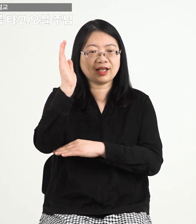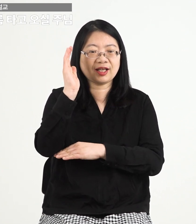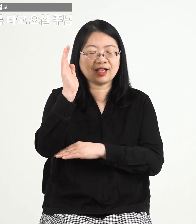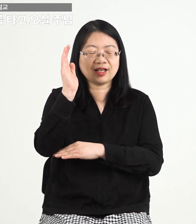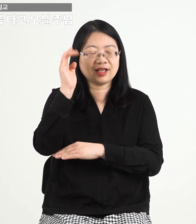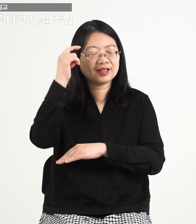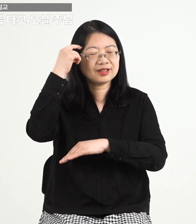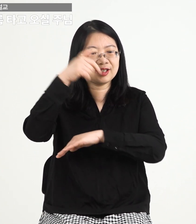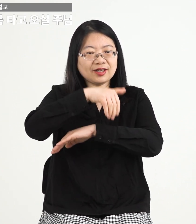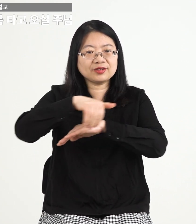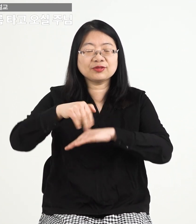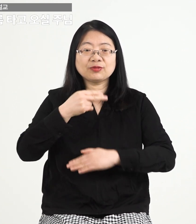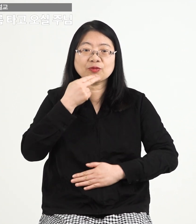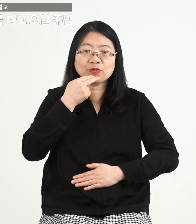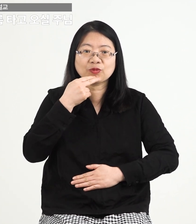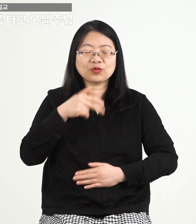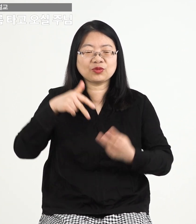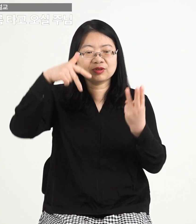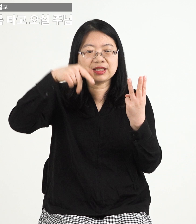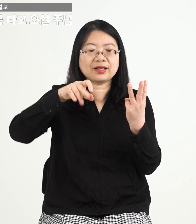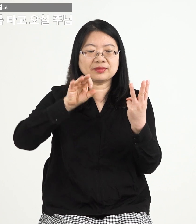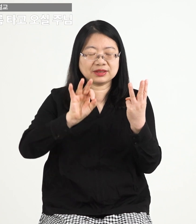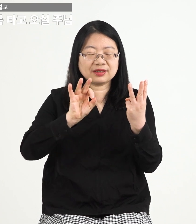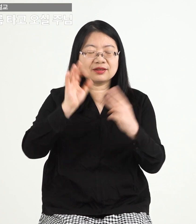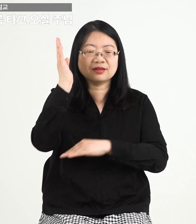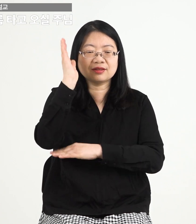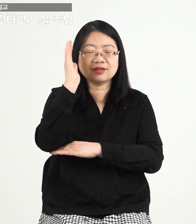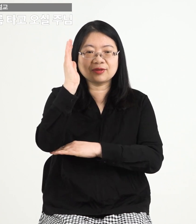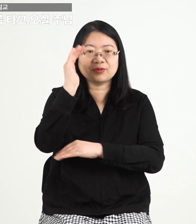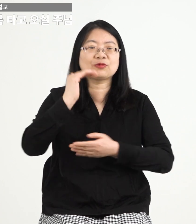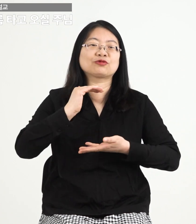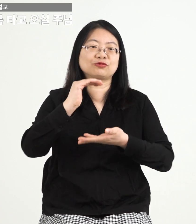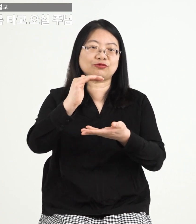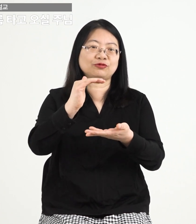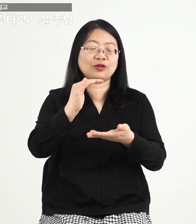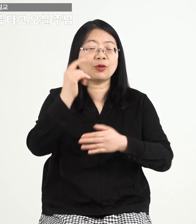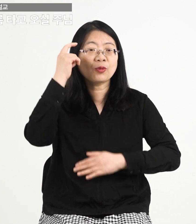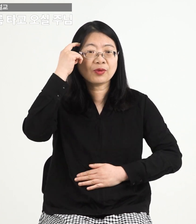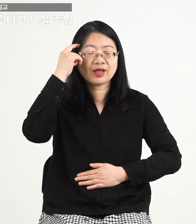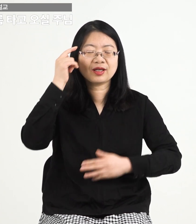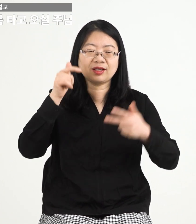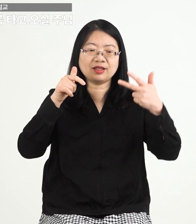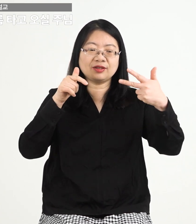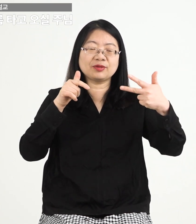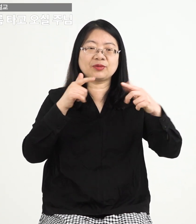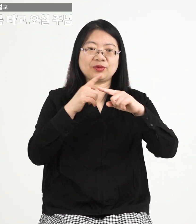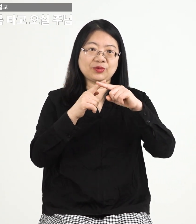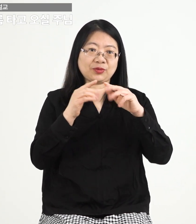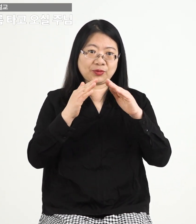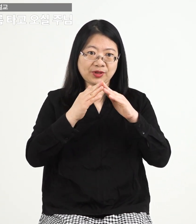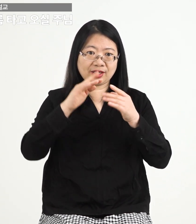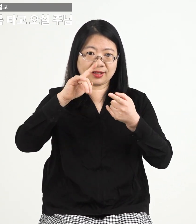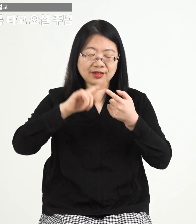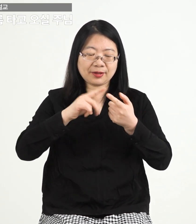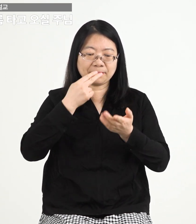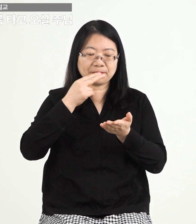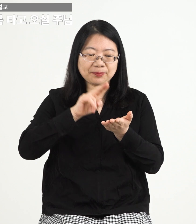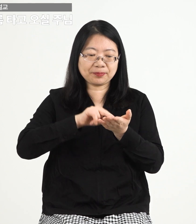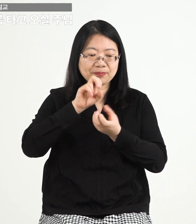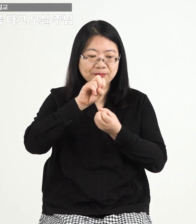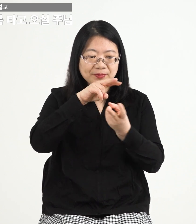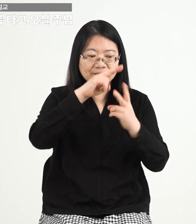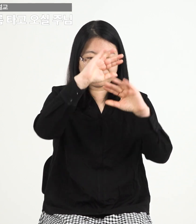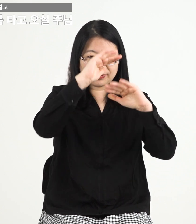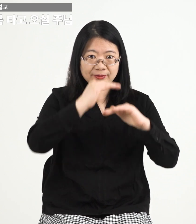다룰 것 같습니다. 왜냐하면 3장까지가 7교회에 대한 서신 내용이죠.